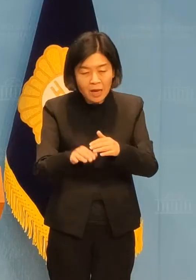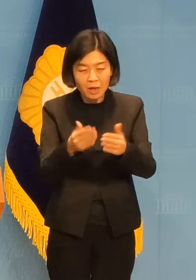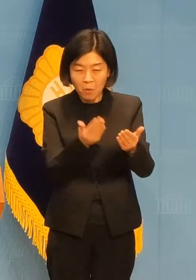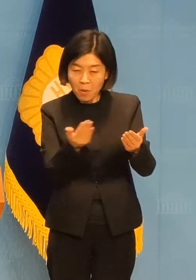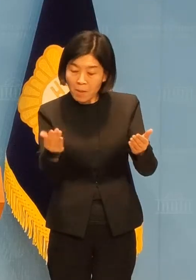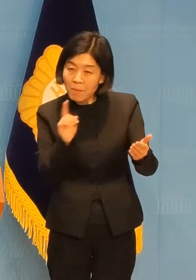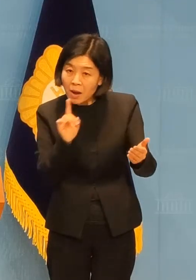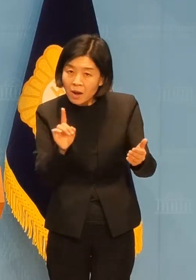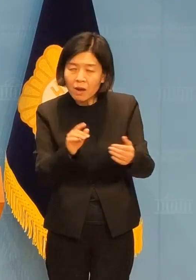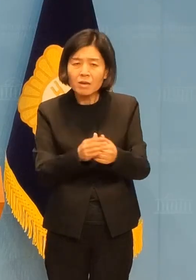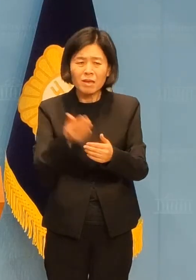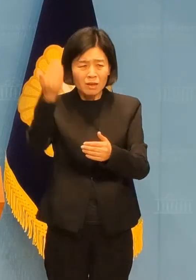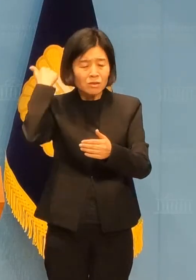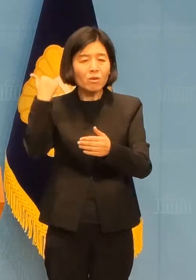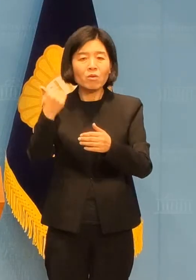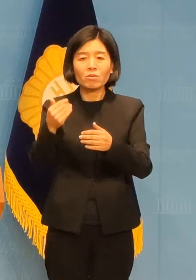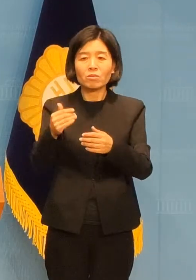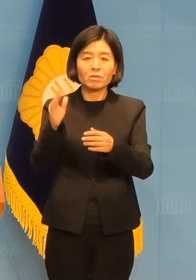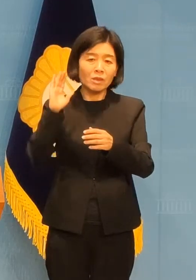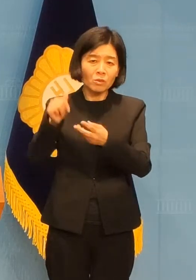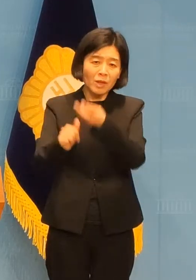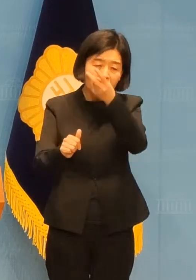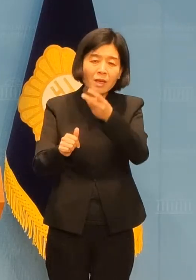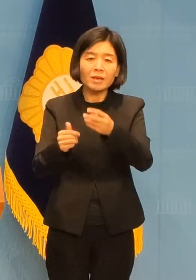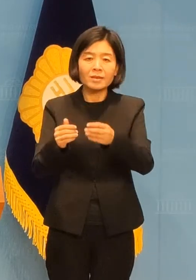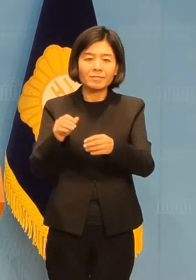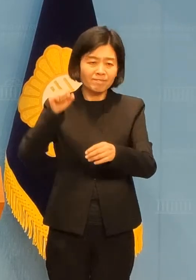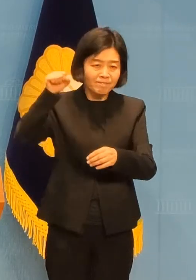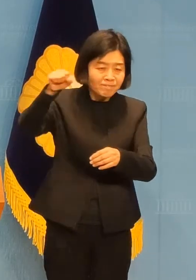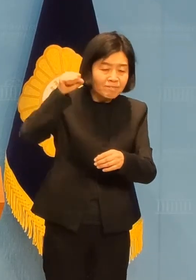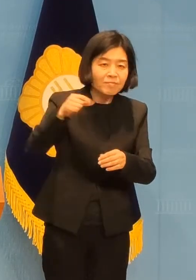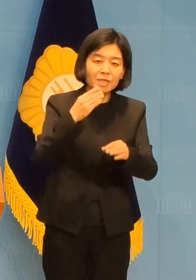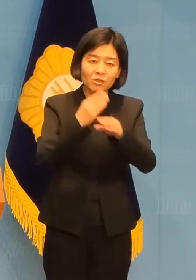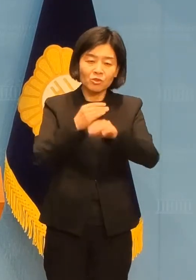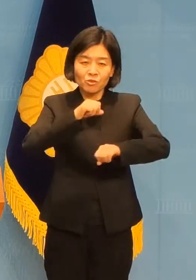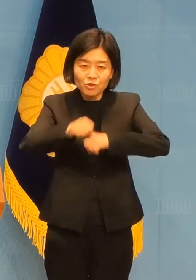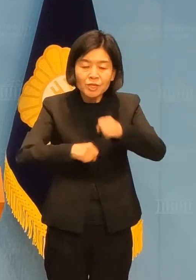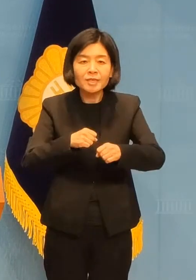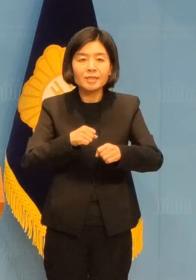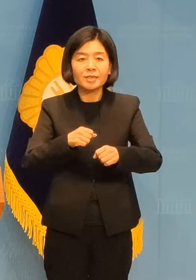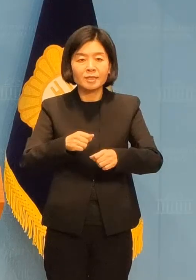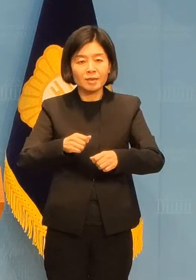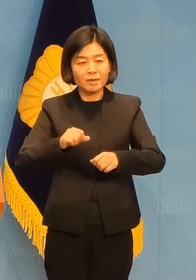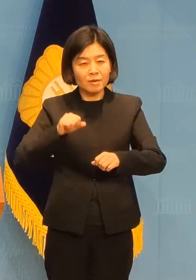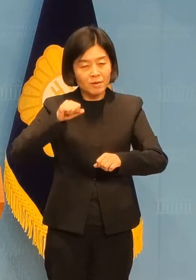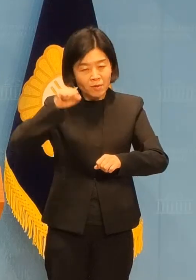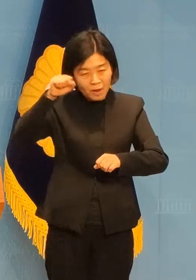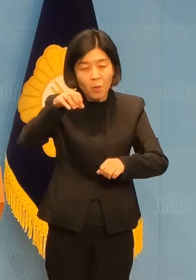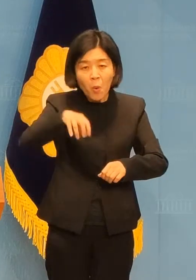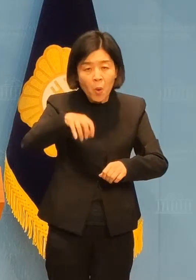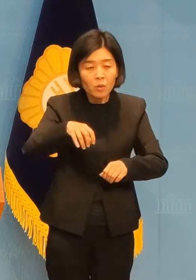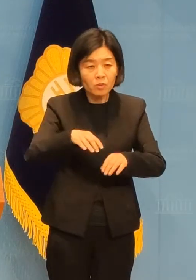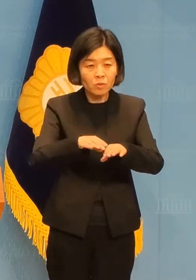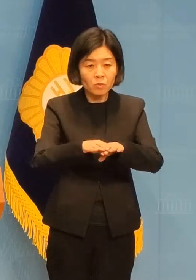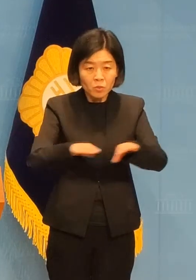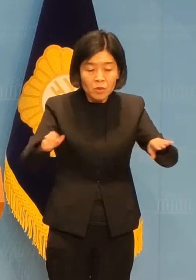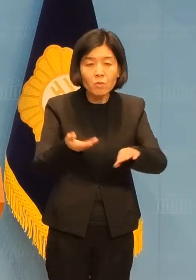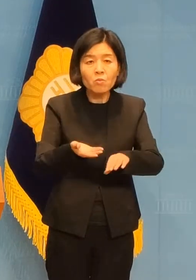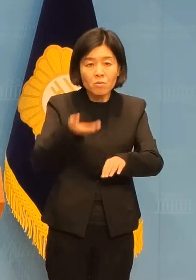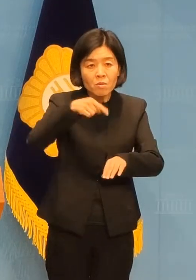탄핵 응원봉까지 시민이 지켰던 민주주의 광장에 명분도 없는 보훈 기념탑을 세운다는 계획이다.